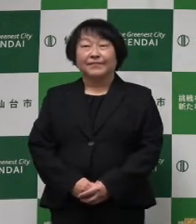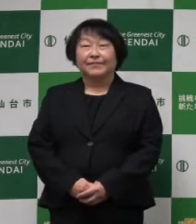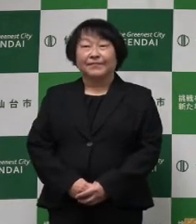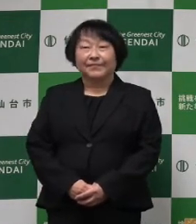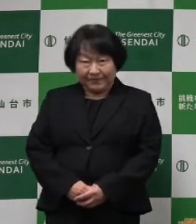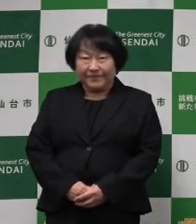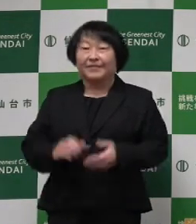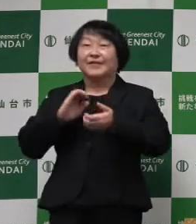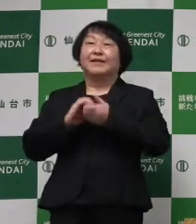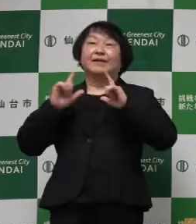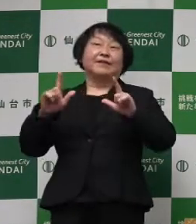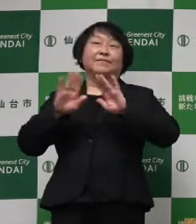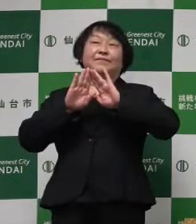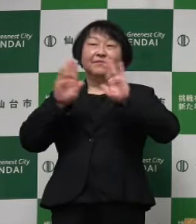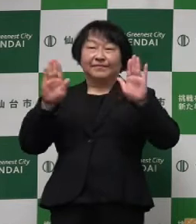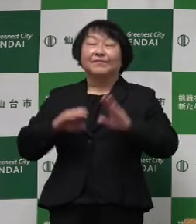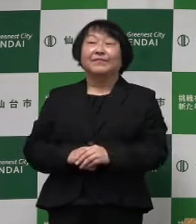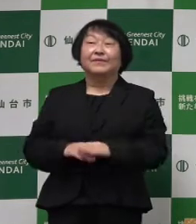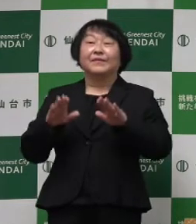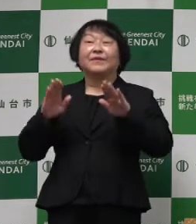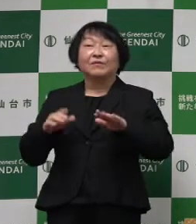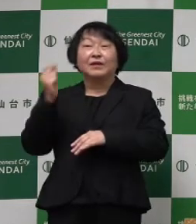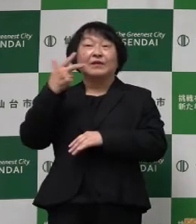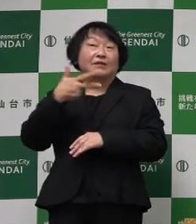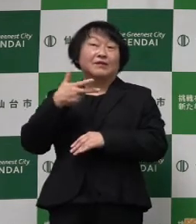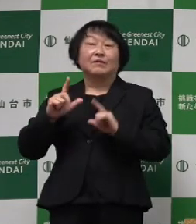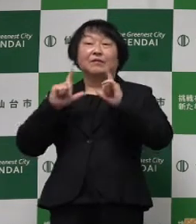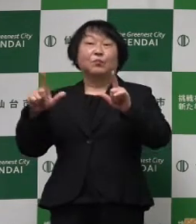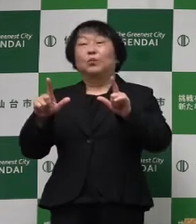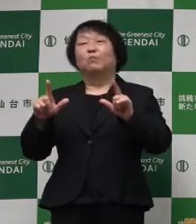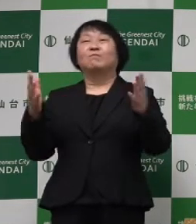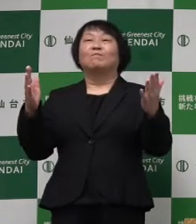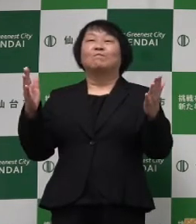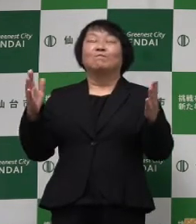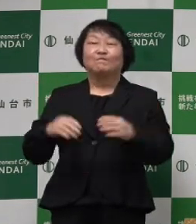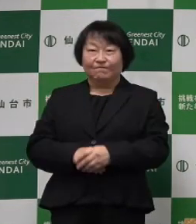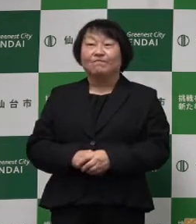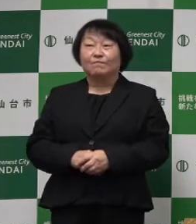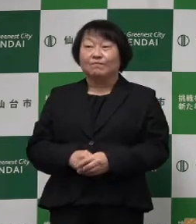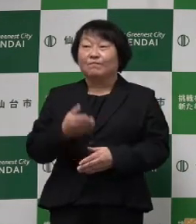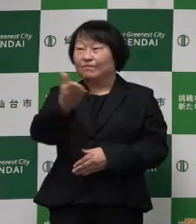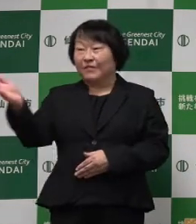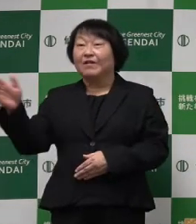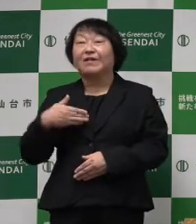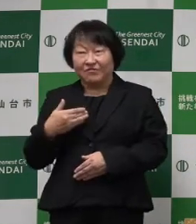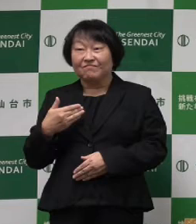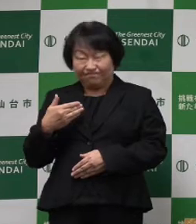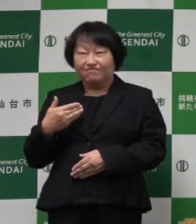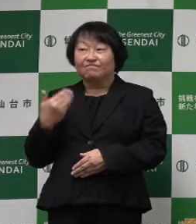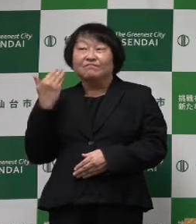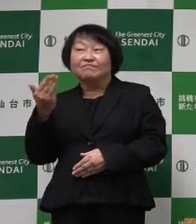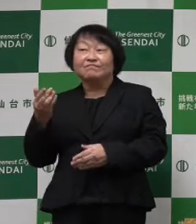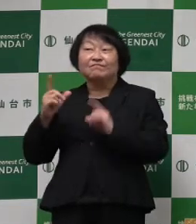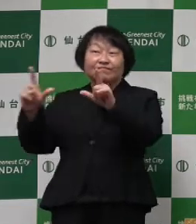はい、基調定例記者会見を始めます。本日の仙台市からの発表項目はございませんので、報道の皆様からの質疑ということで進